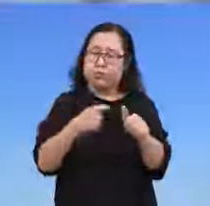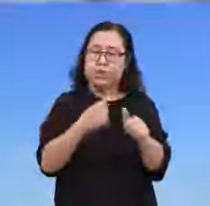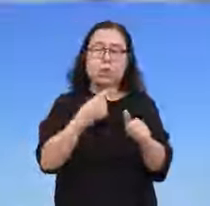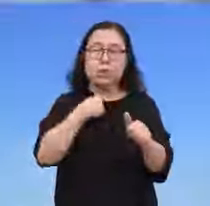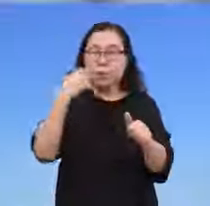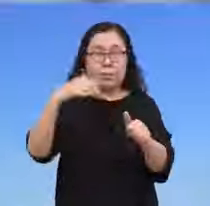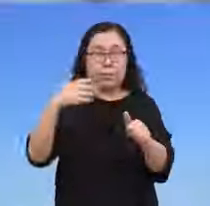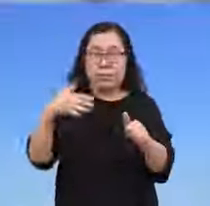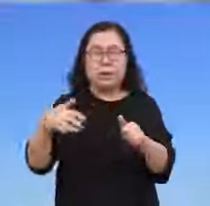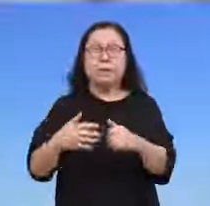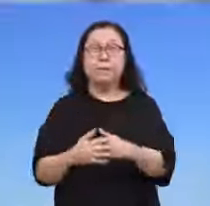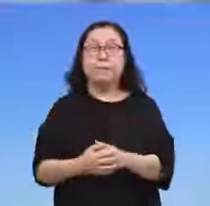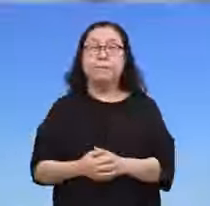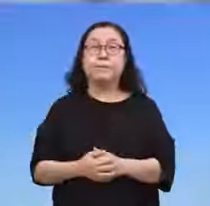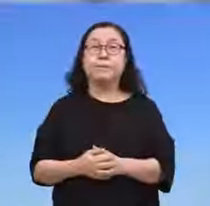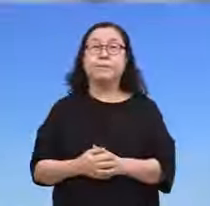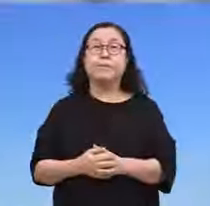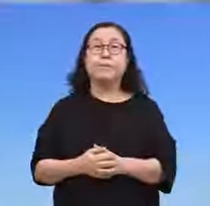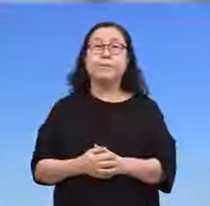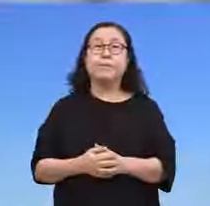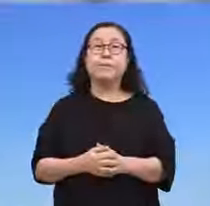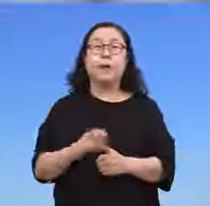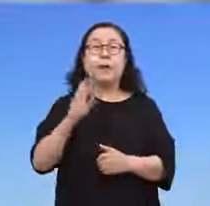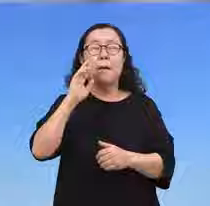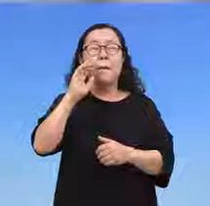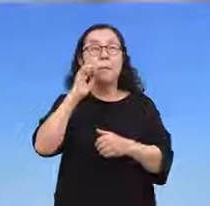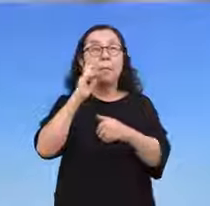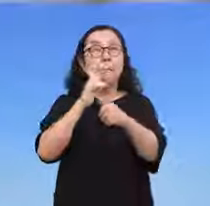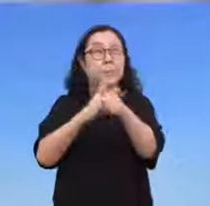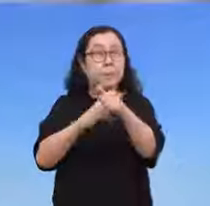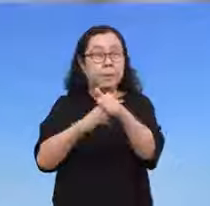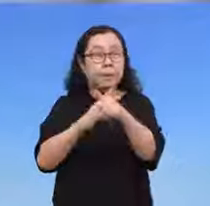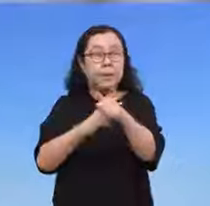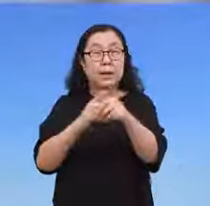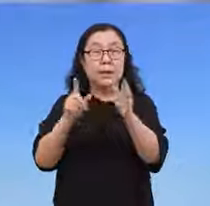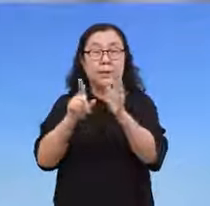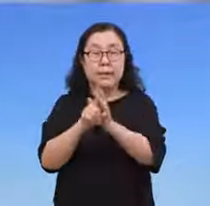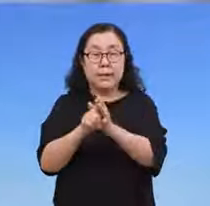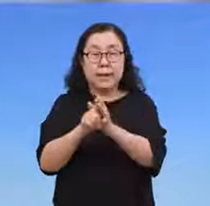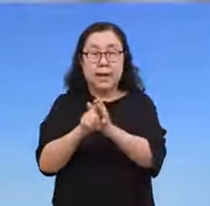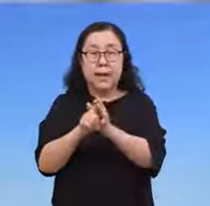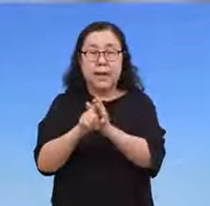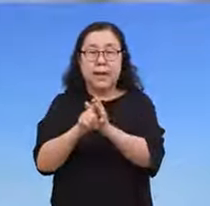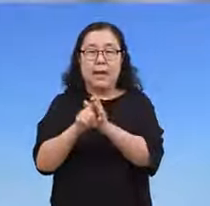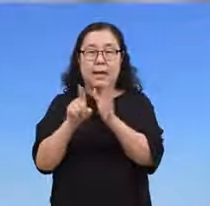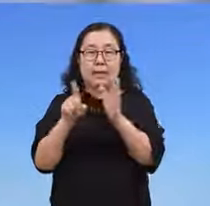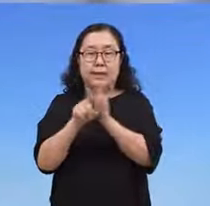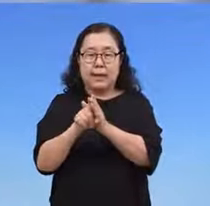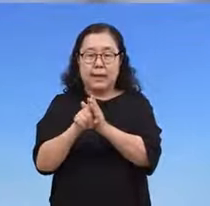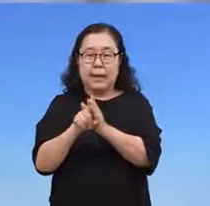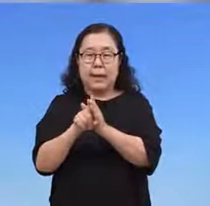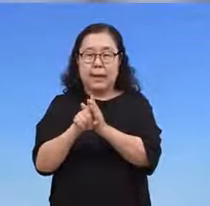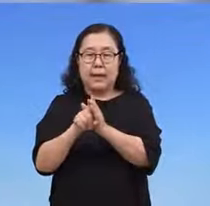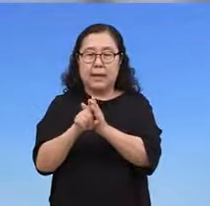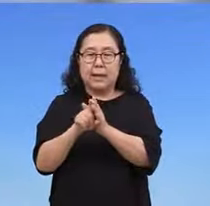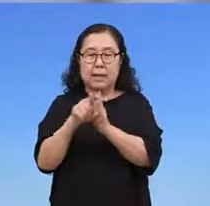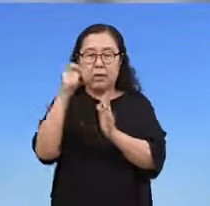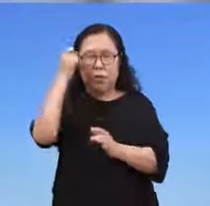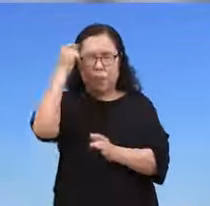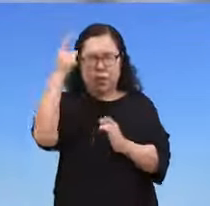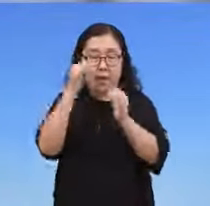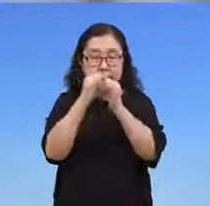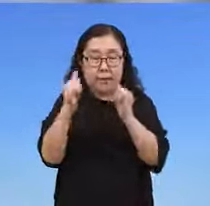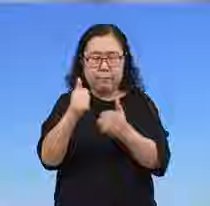사도 바울이 지금 지금 막 모든 사람들이 신앙의 대가로서 그 존경하고 존경을 받는 그런